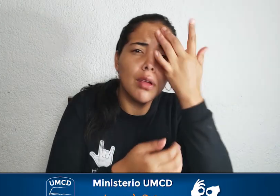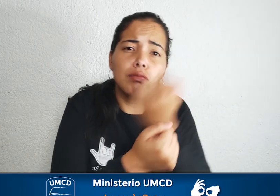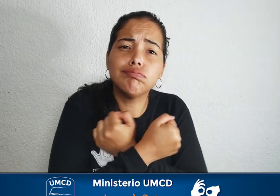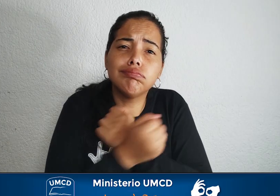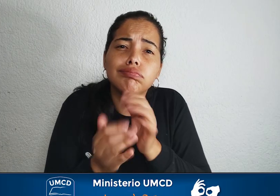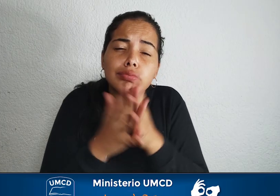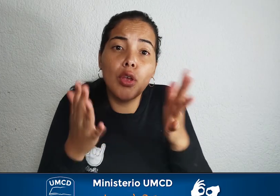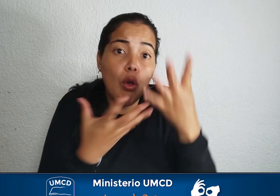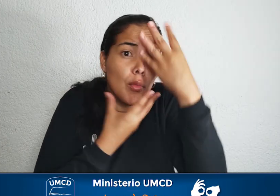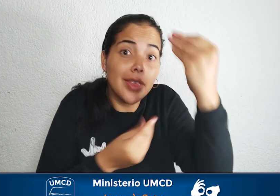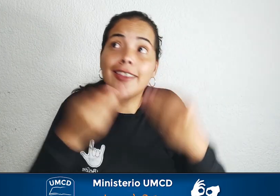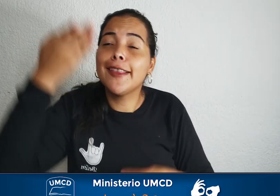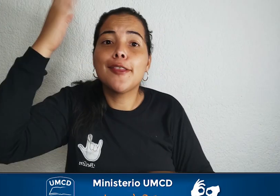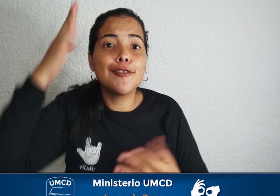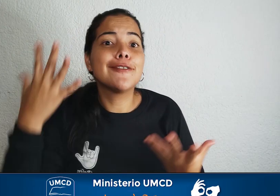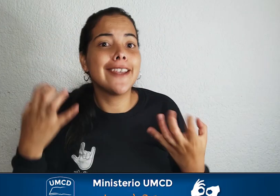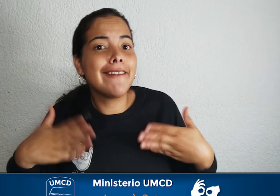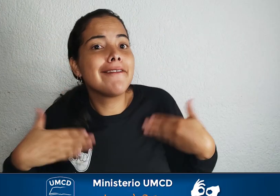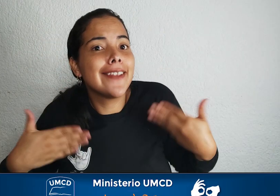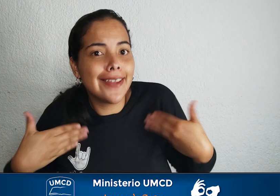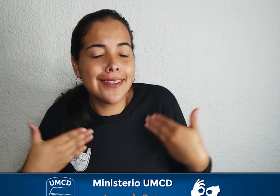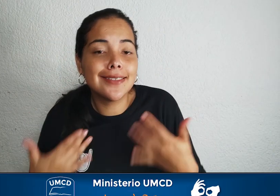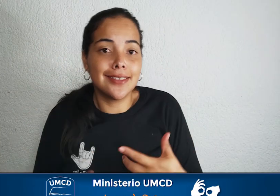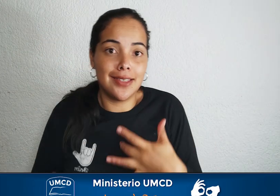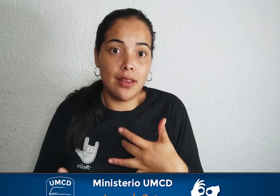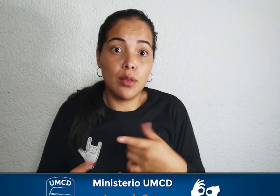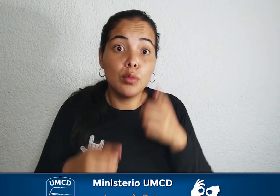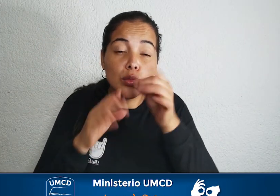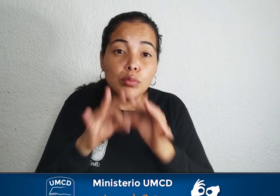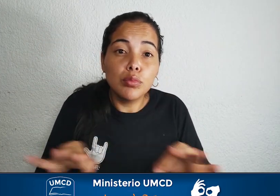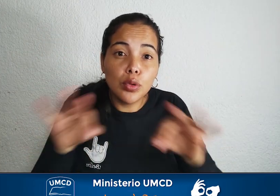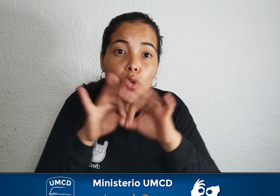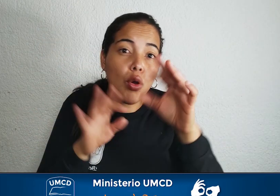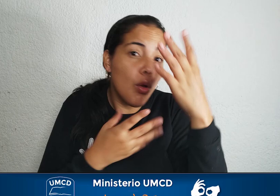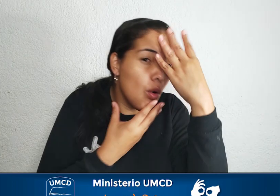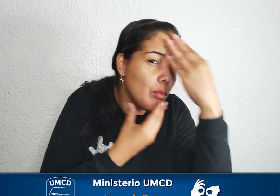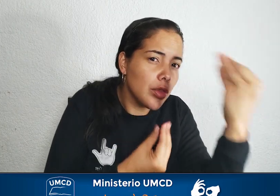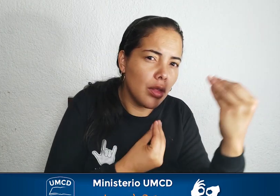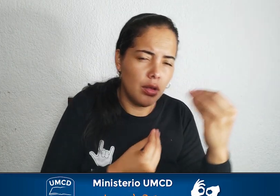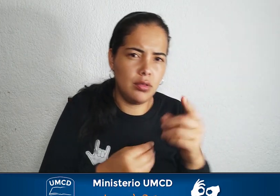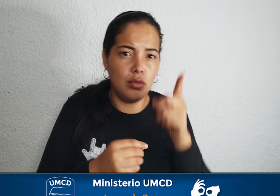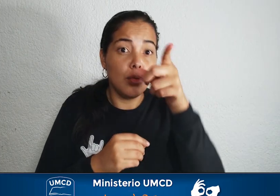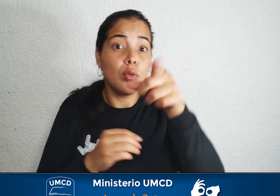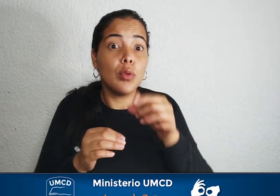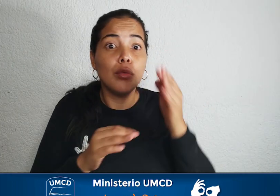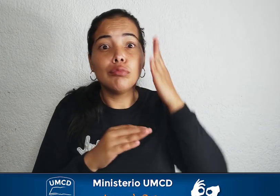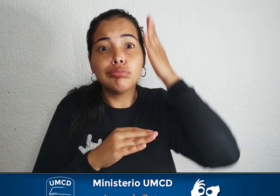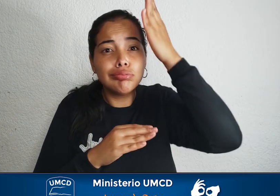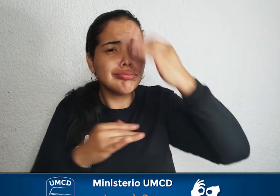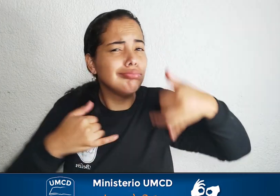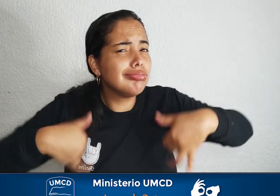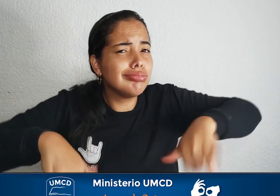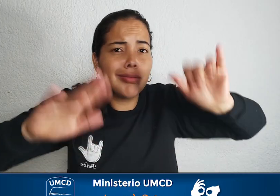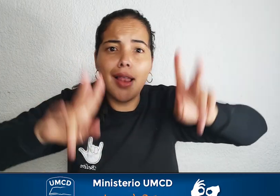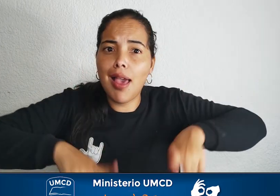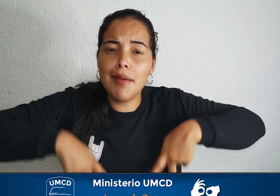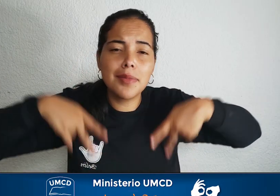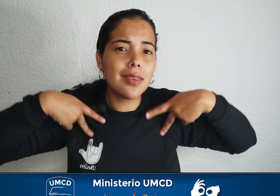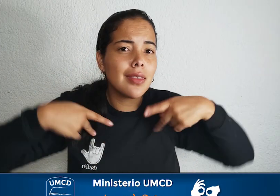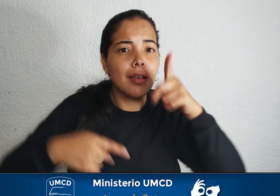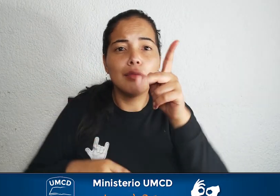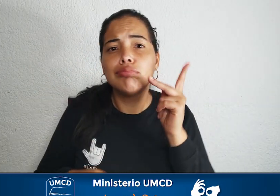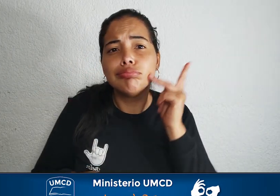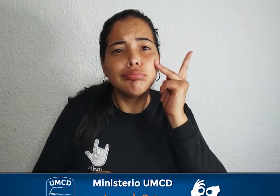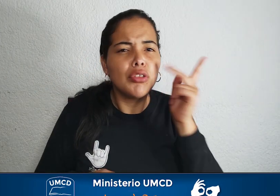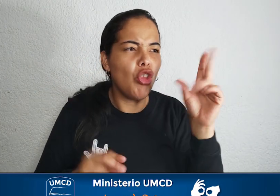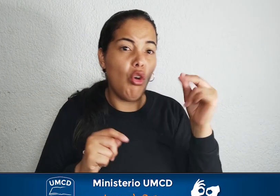debemos honrarlos. Y no solamente eso, sino también honrarlos el resto de la vida, indistintamente como ellos